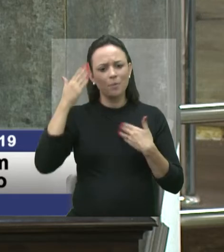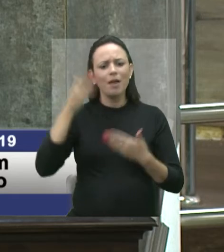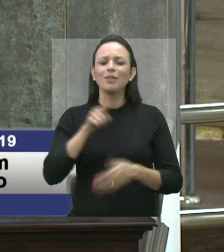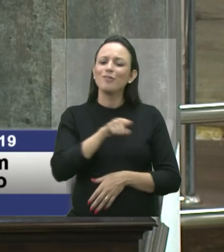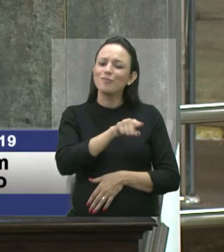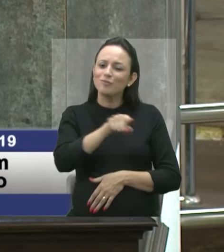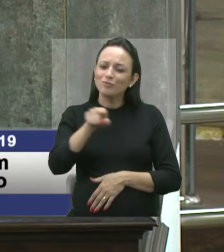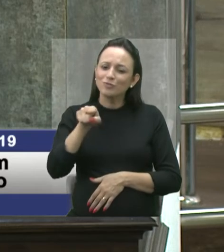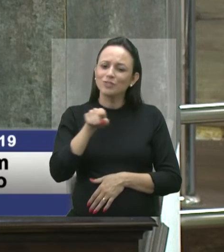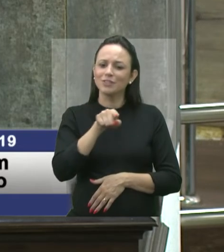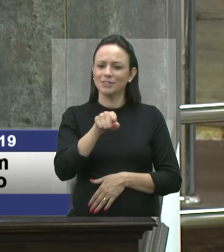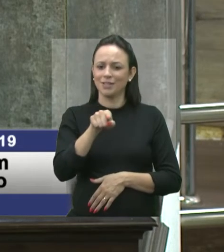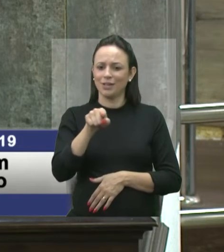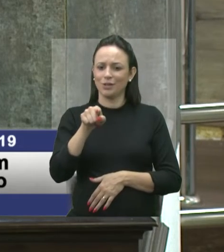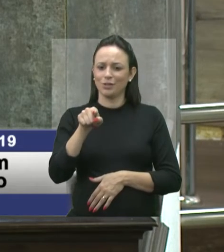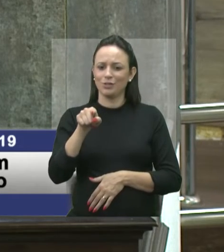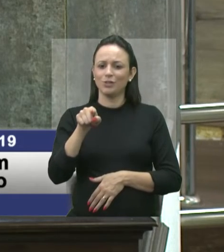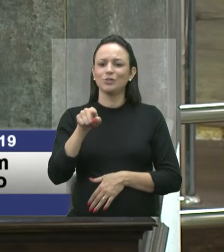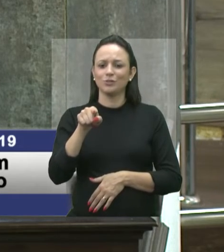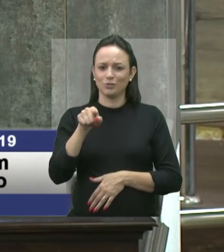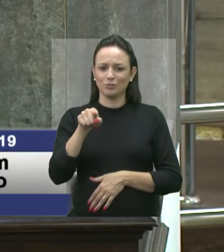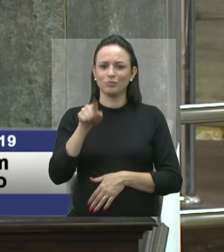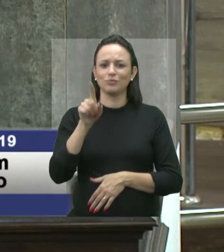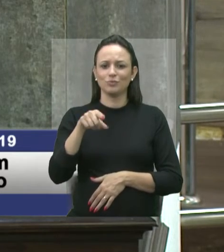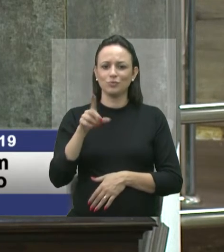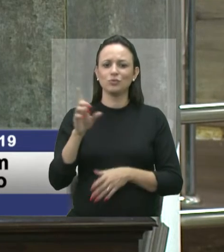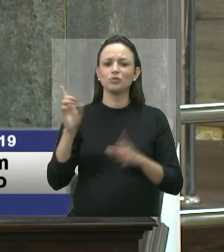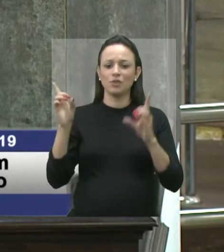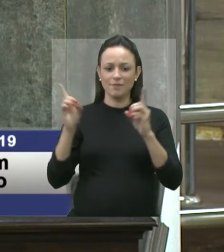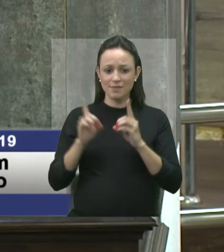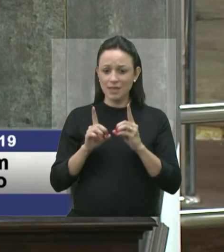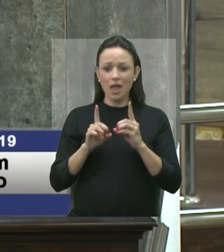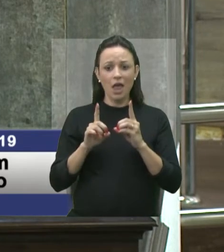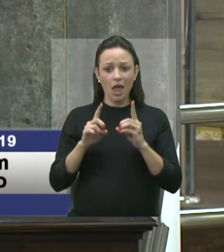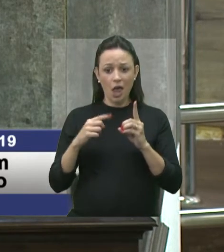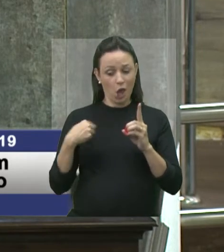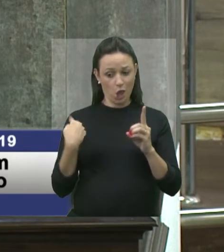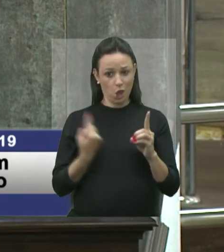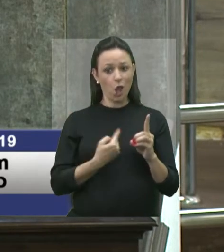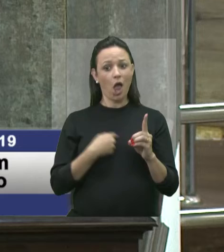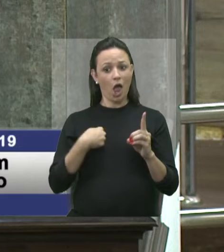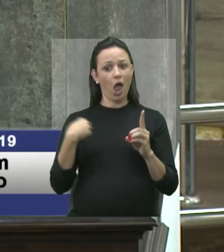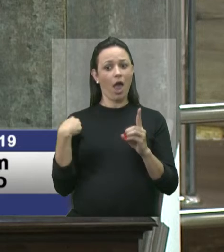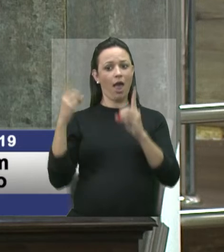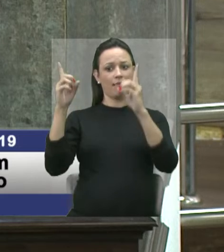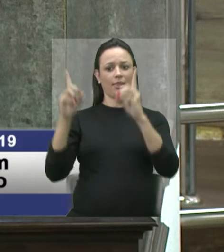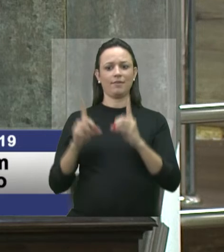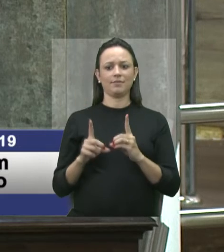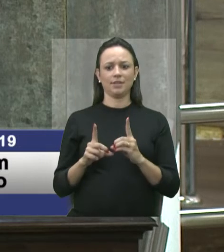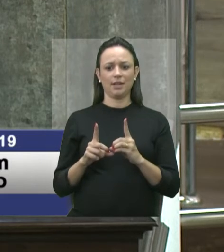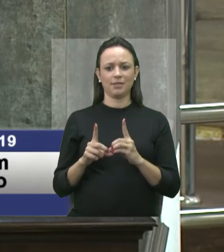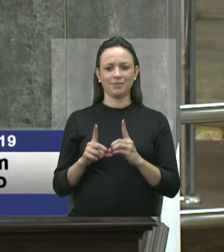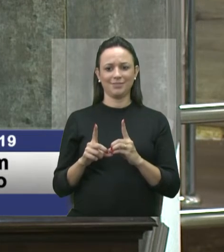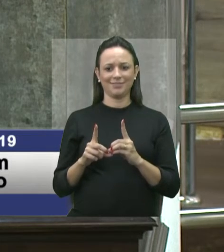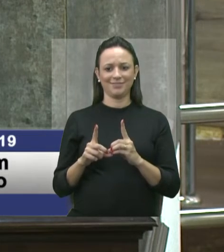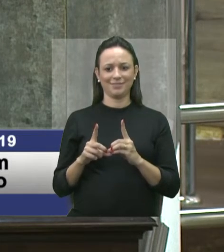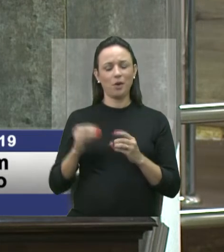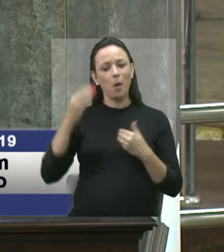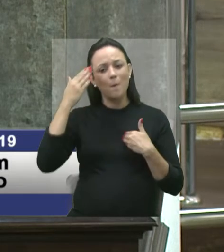que estão aqui, os deficientes, que deficientes somos nós. Mas obrigado por mostrar que o